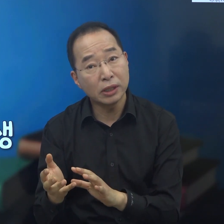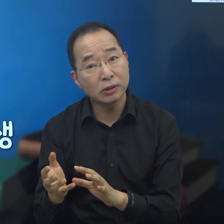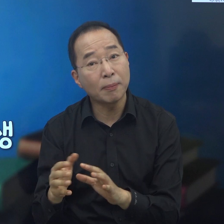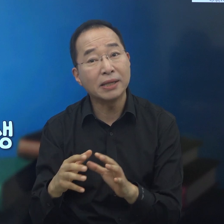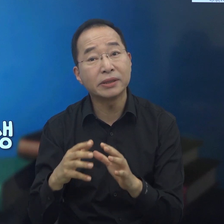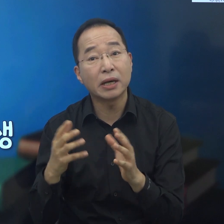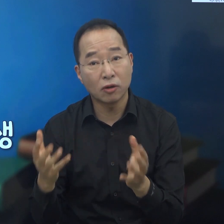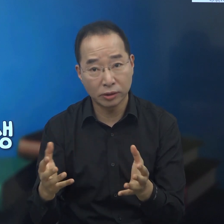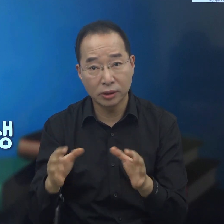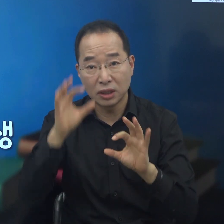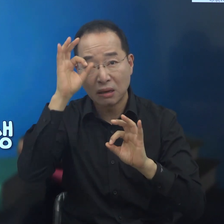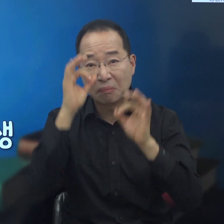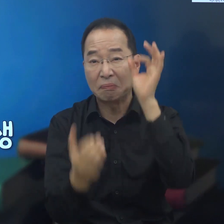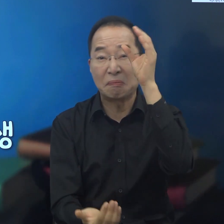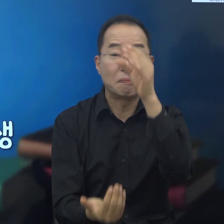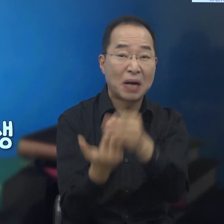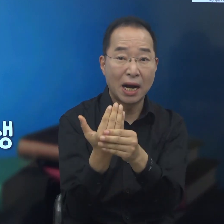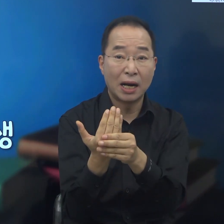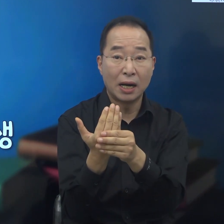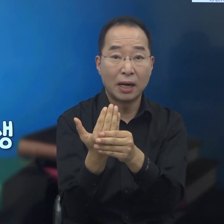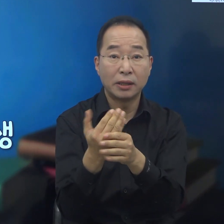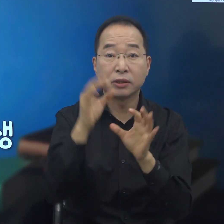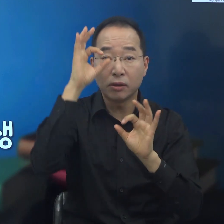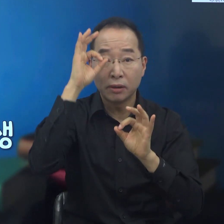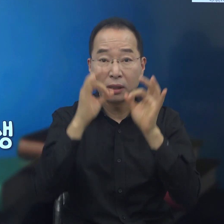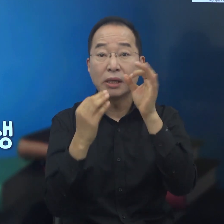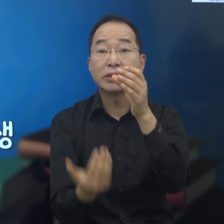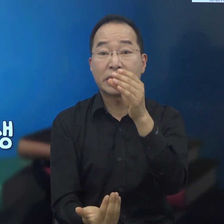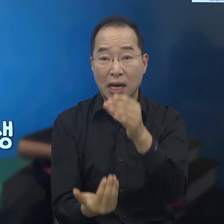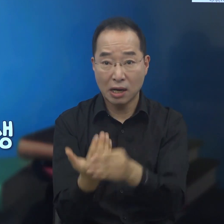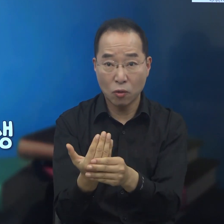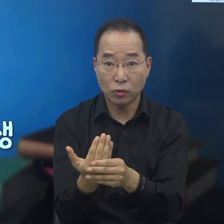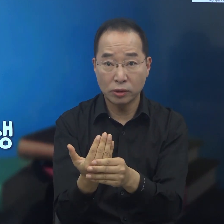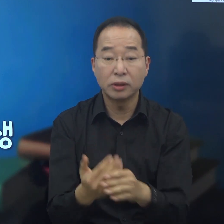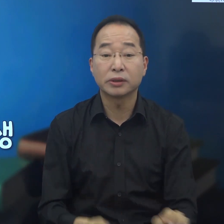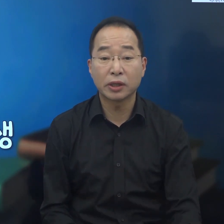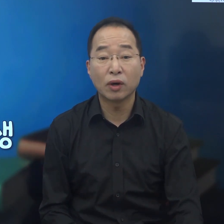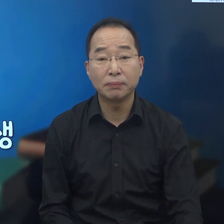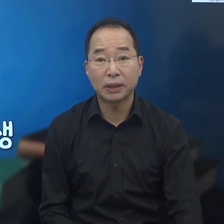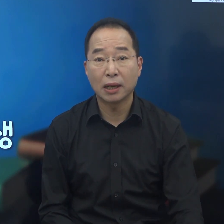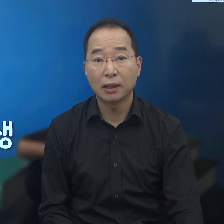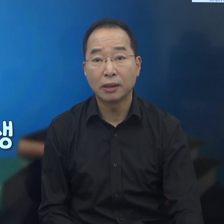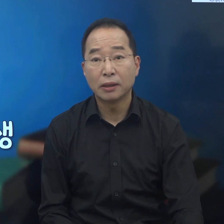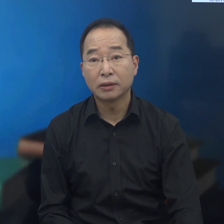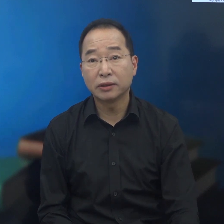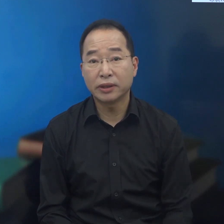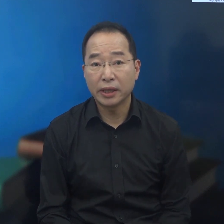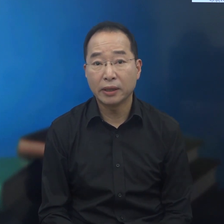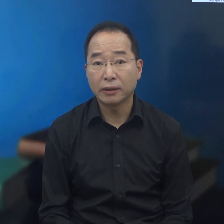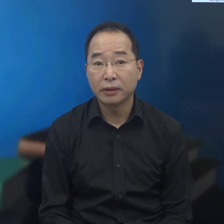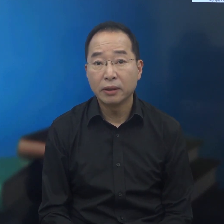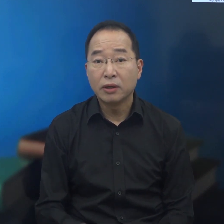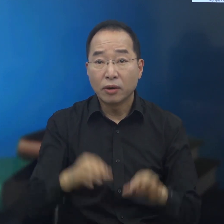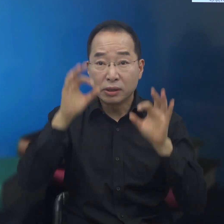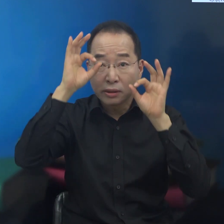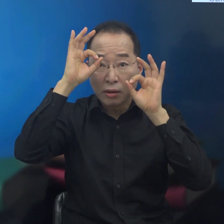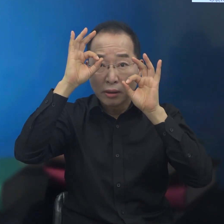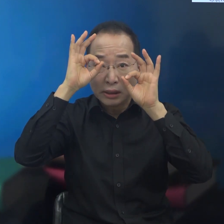해서 발생한 것들, 그래서 사고를 사용합니다. 그런데 여기서